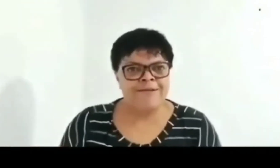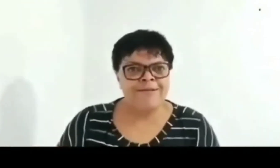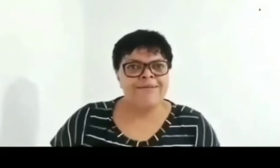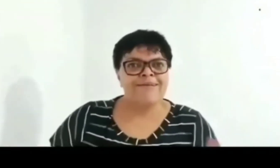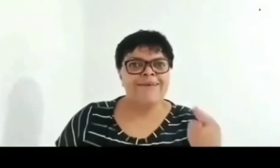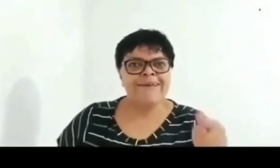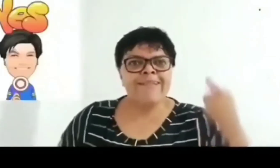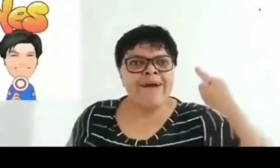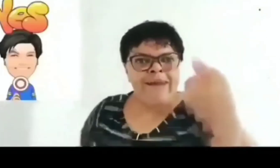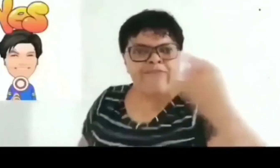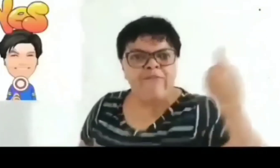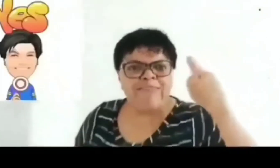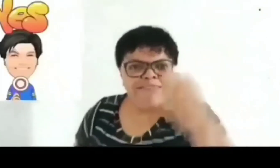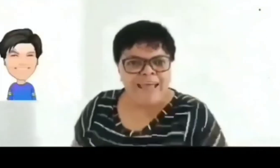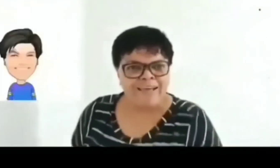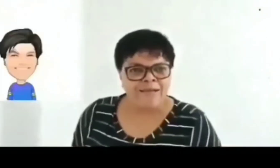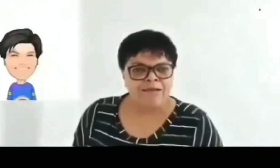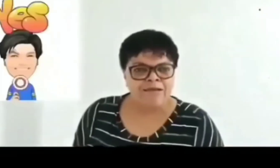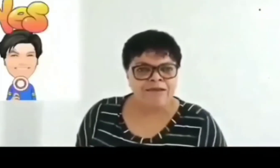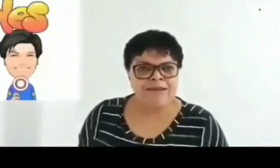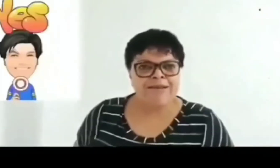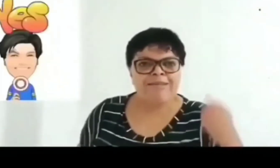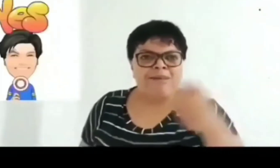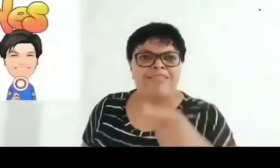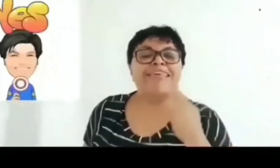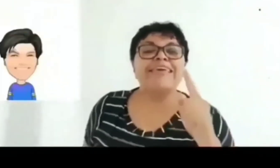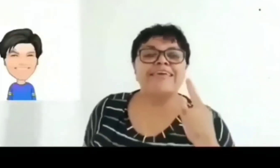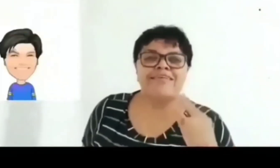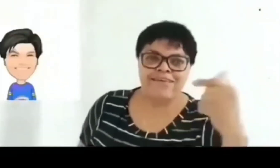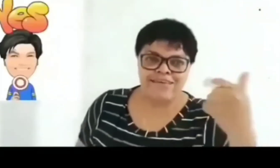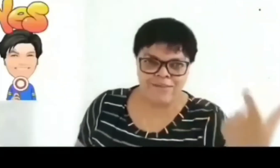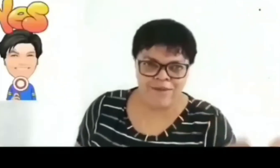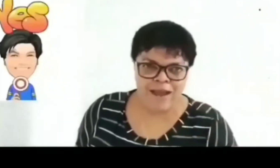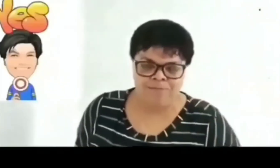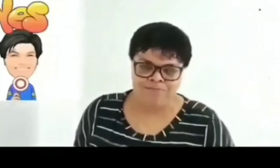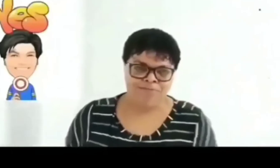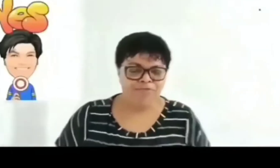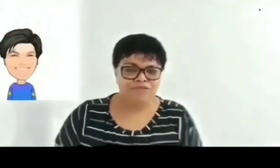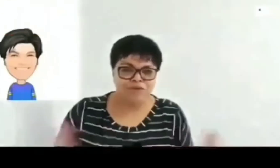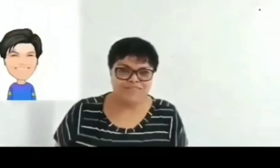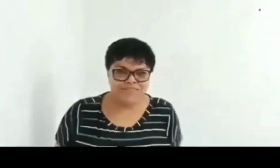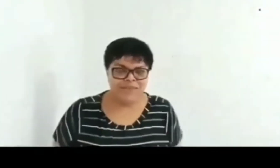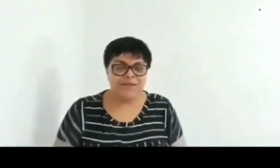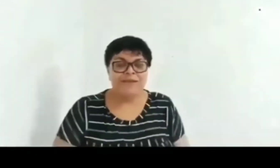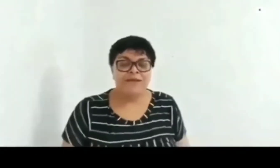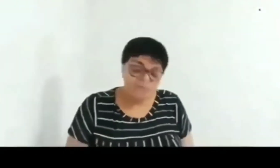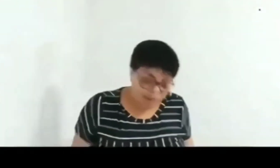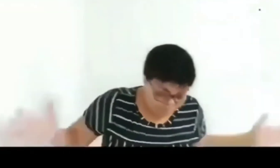ignorância! Ignorante você! Ignorante! Ig de ignorar, desconhecer.